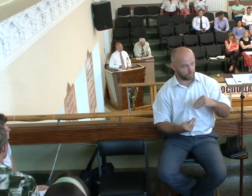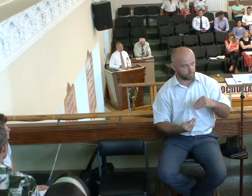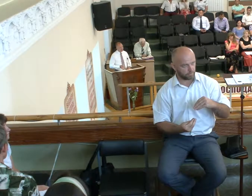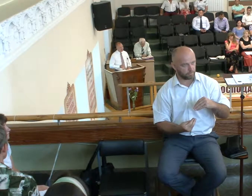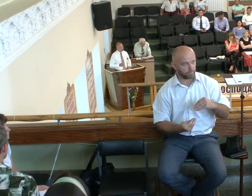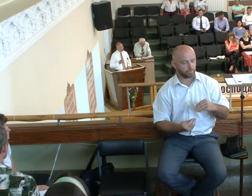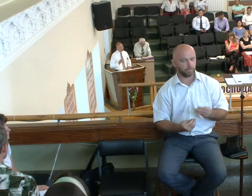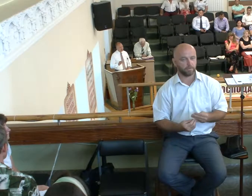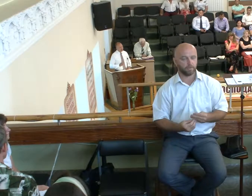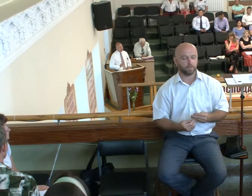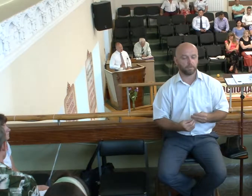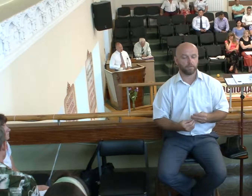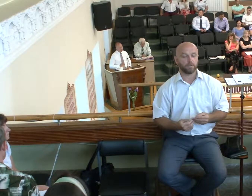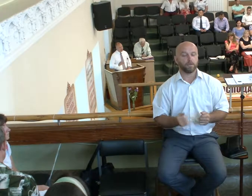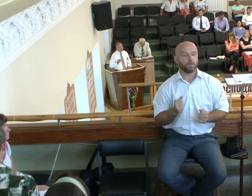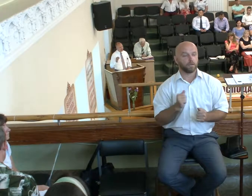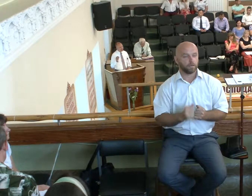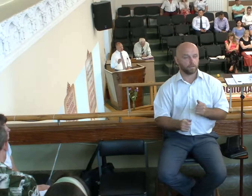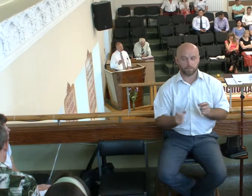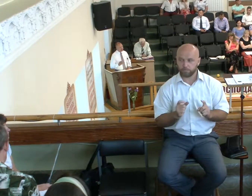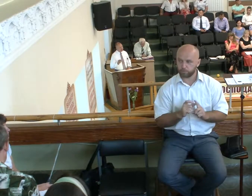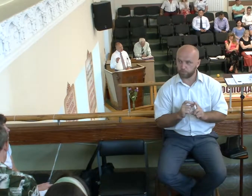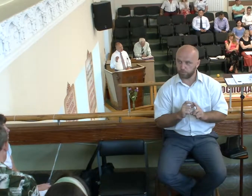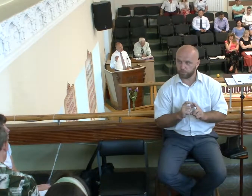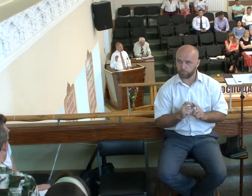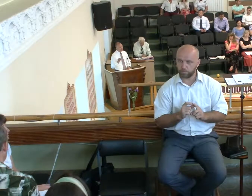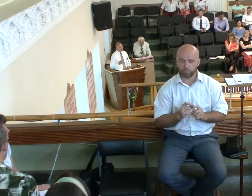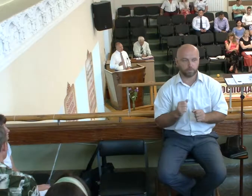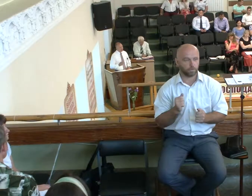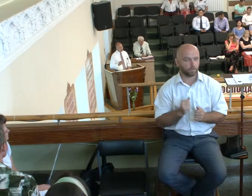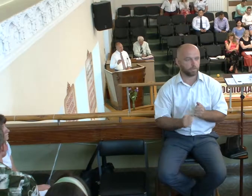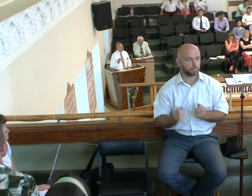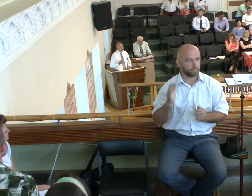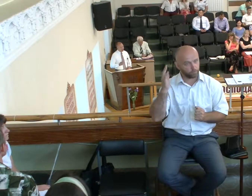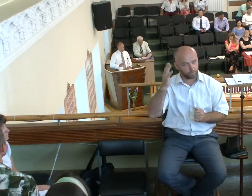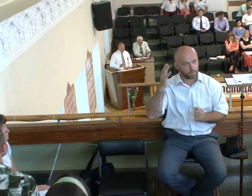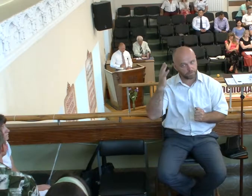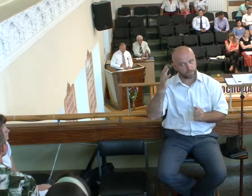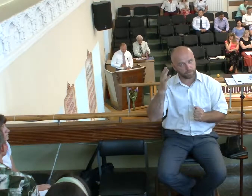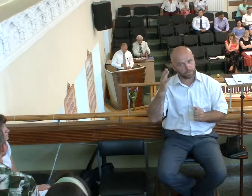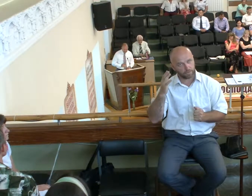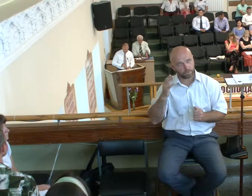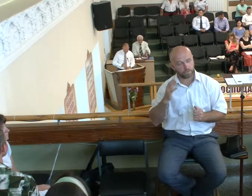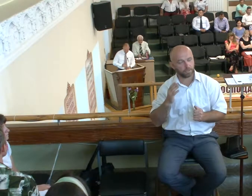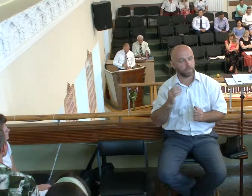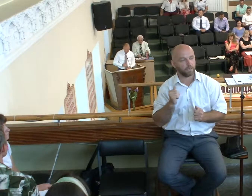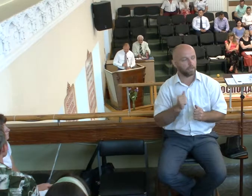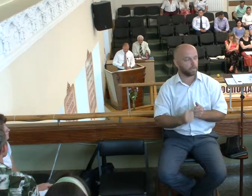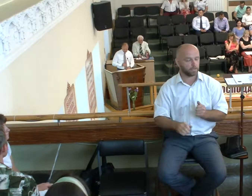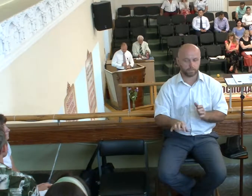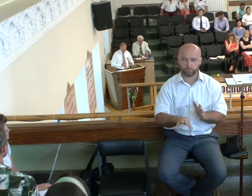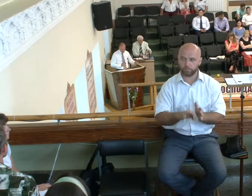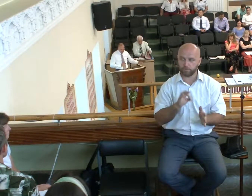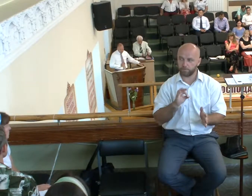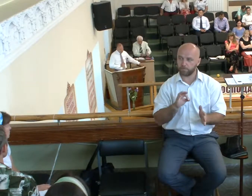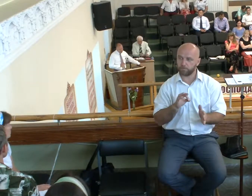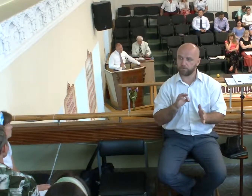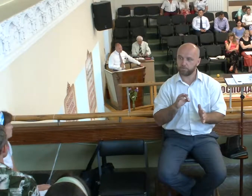будет результат. И каждому слову, и каждой мысли, каждому выбору Бог даст свою